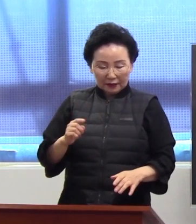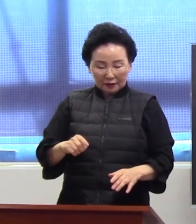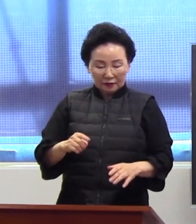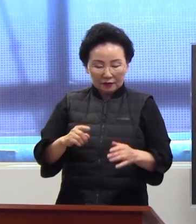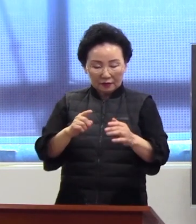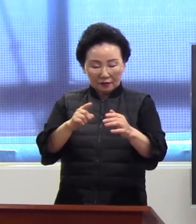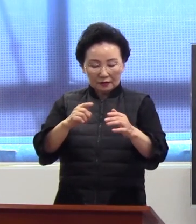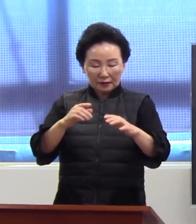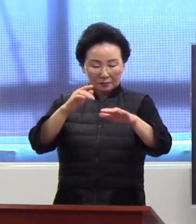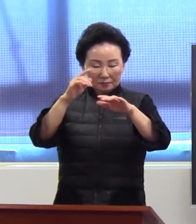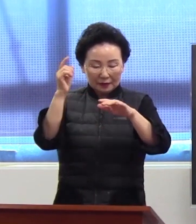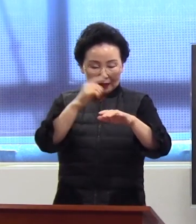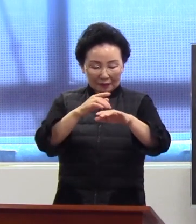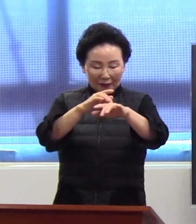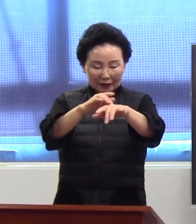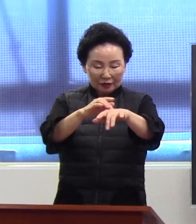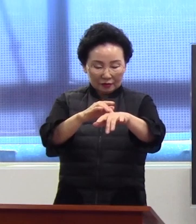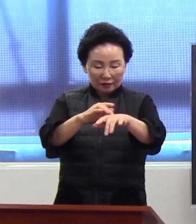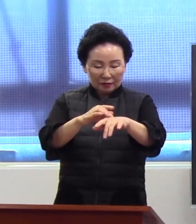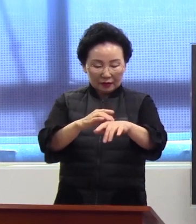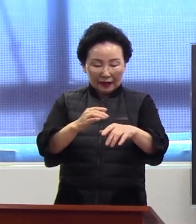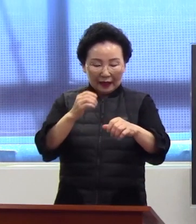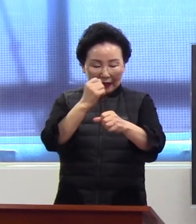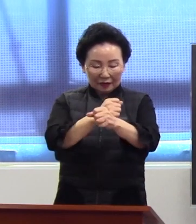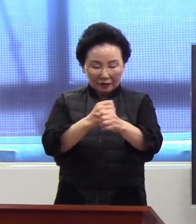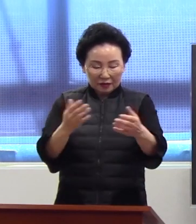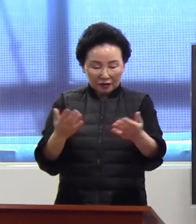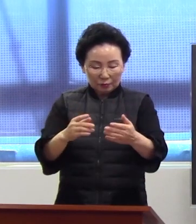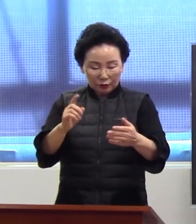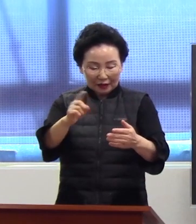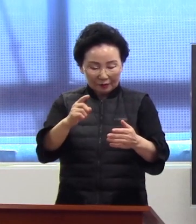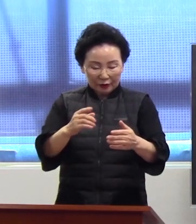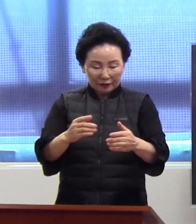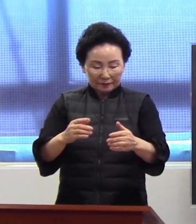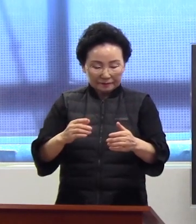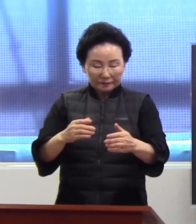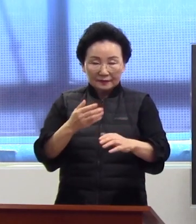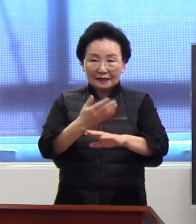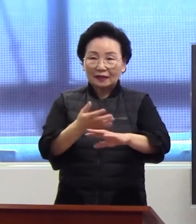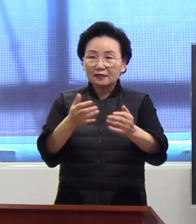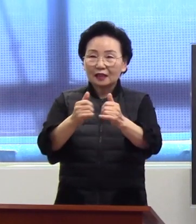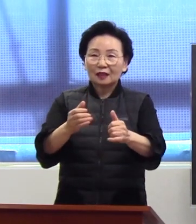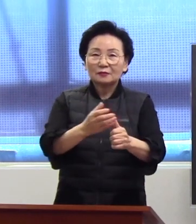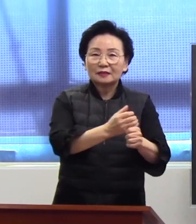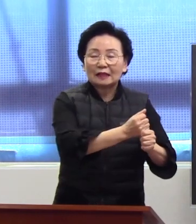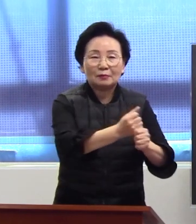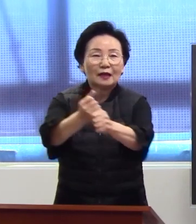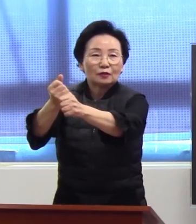근데 그 악한 마귀들은 하는 일이 뭐냐면 다른 사람을 잡아가고